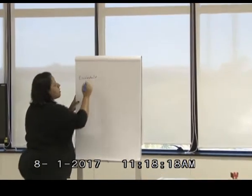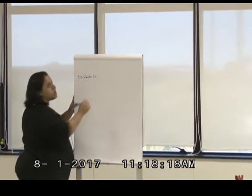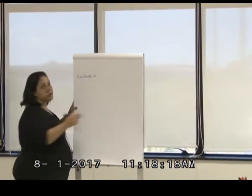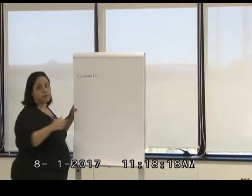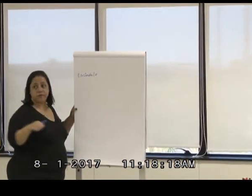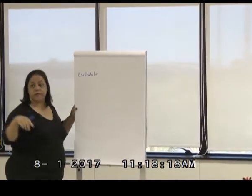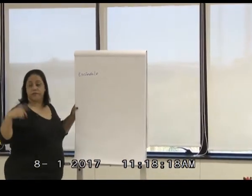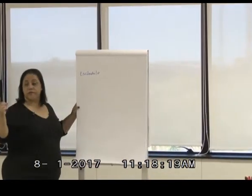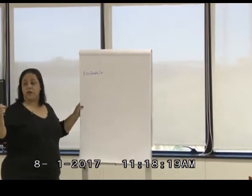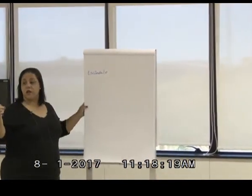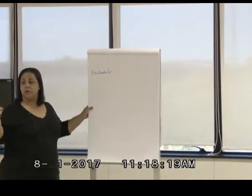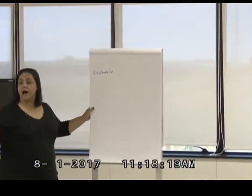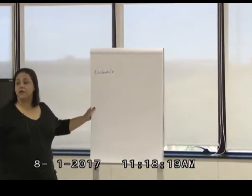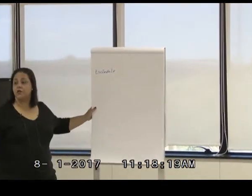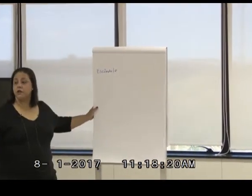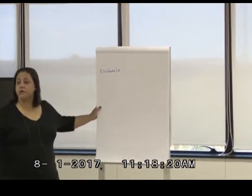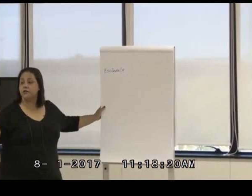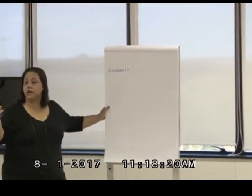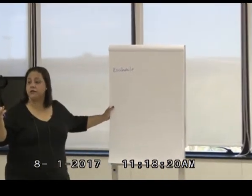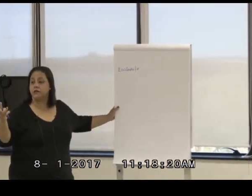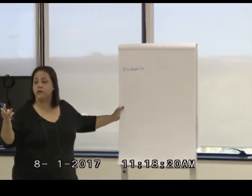Próximo. Mais outros 3?